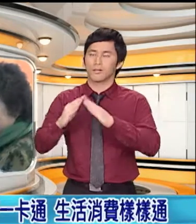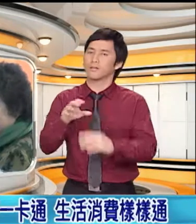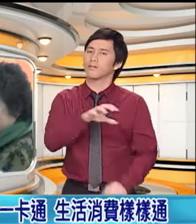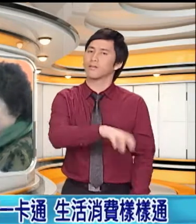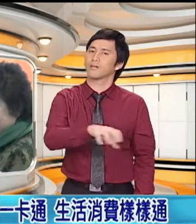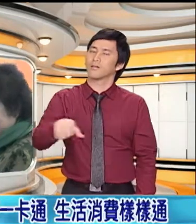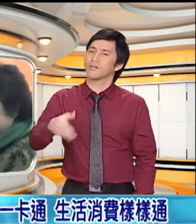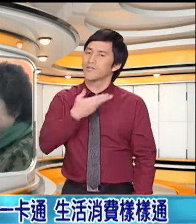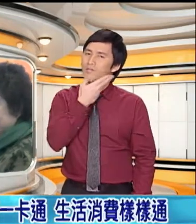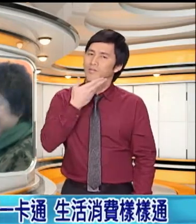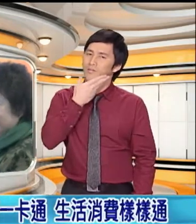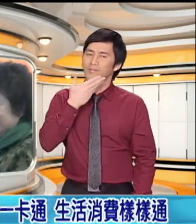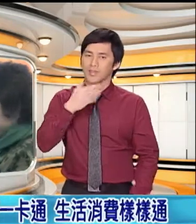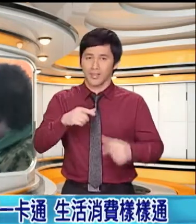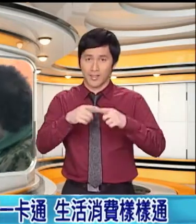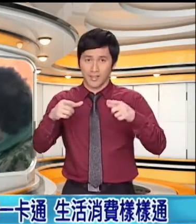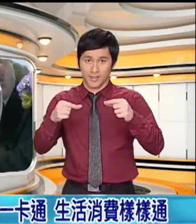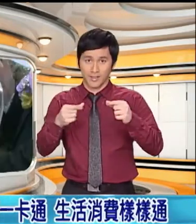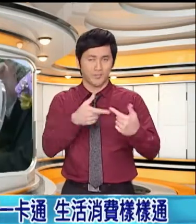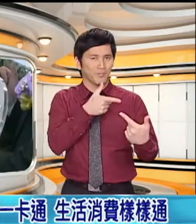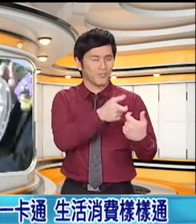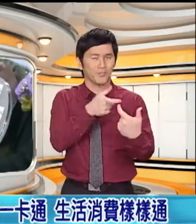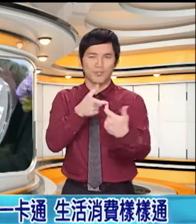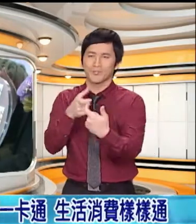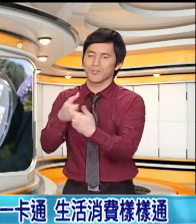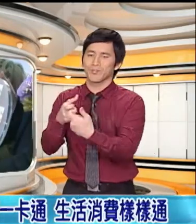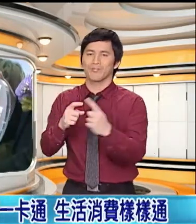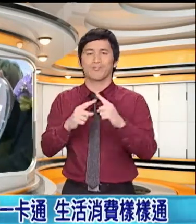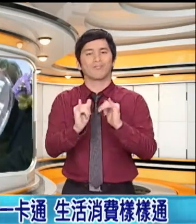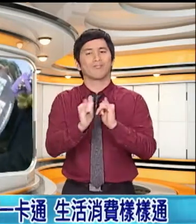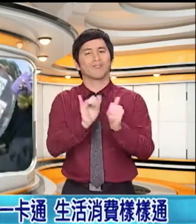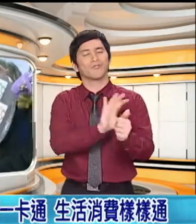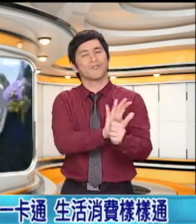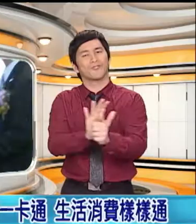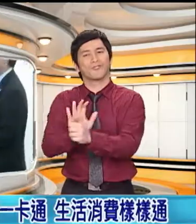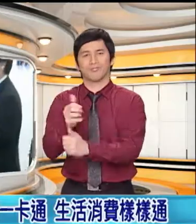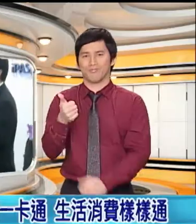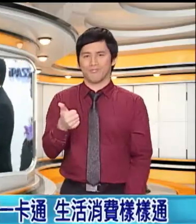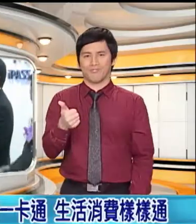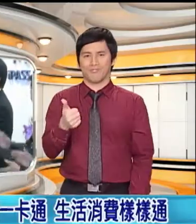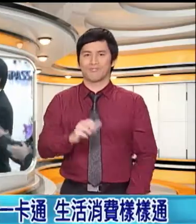据各县市施政的需求，量身打造社会福利卡。